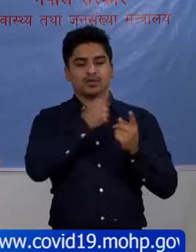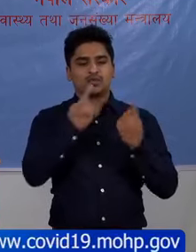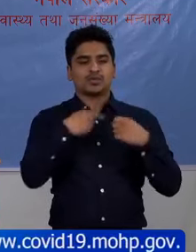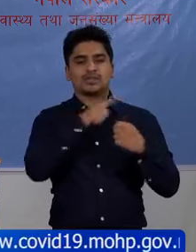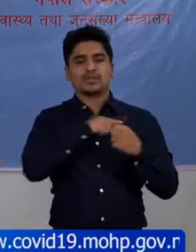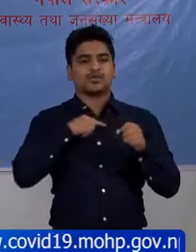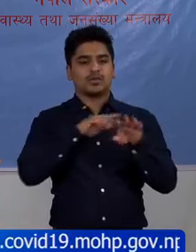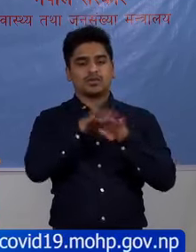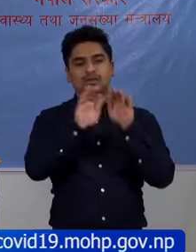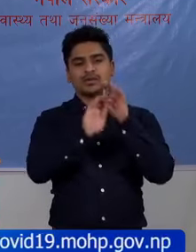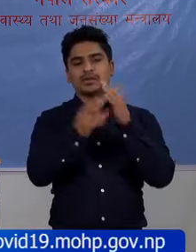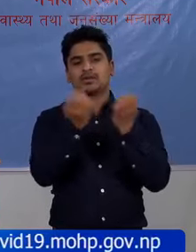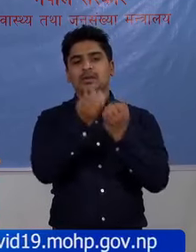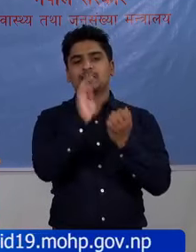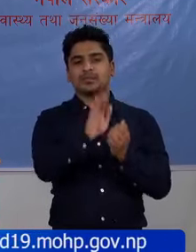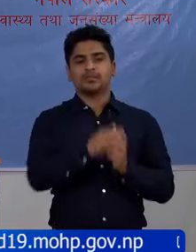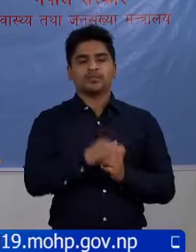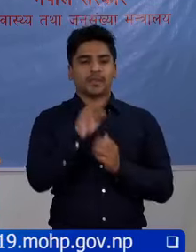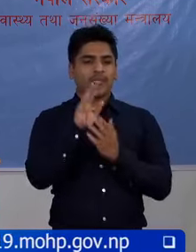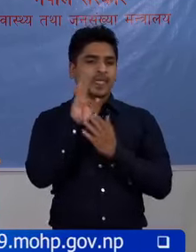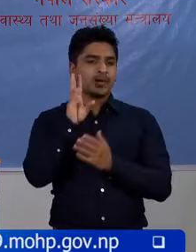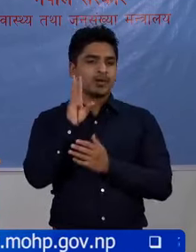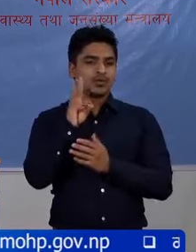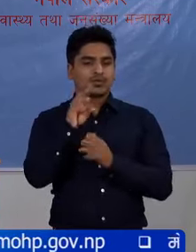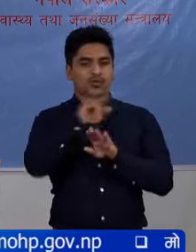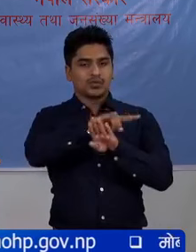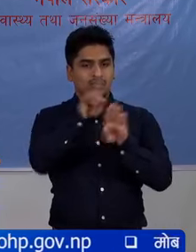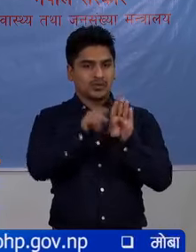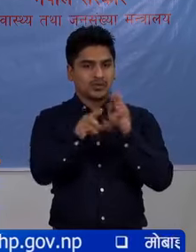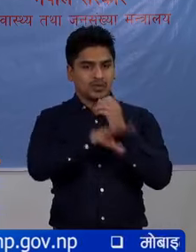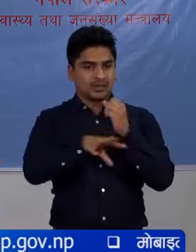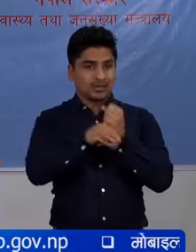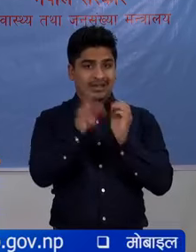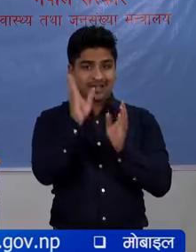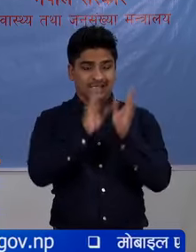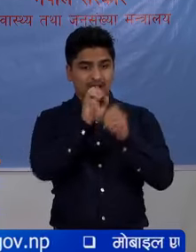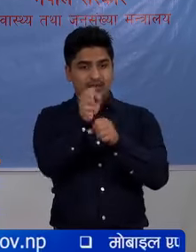सेखेगा चाऊं। र्चन परलेन स्वाक्तिक